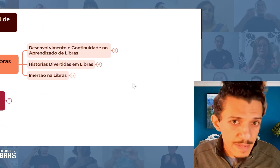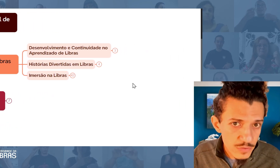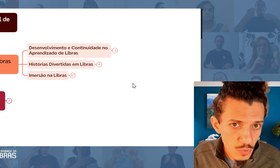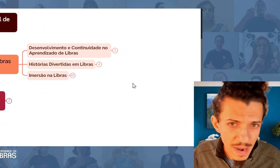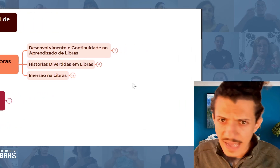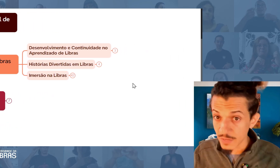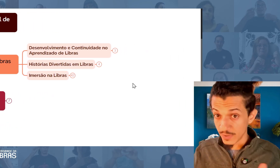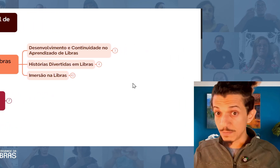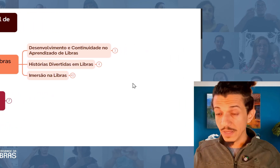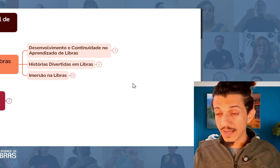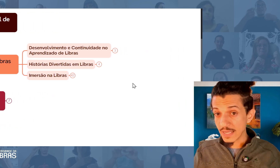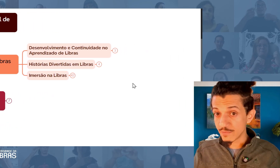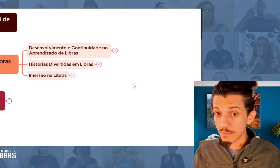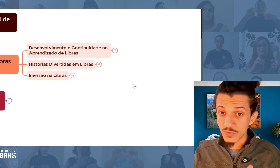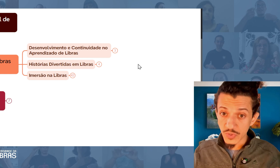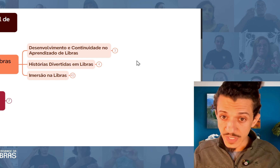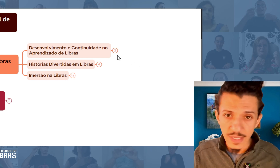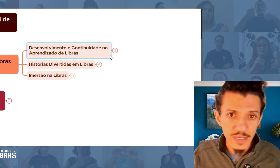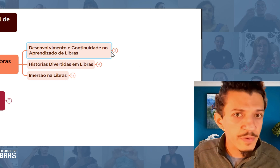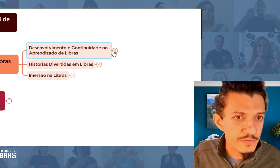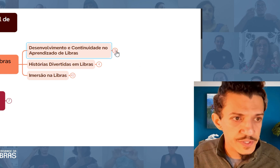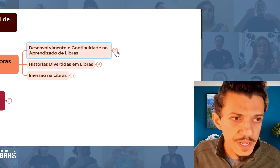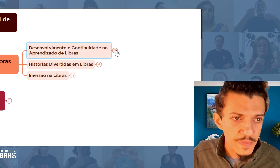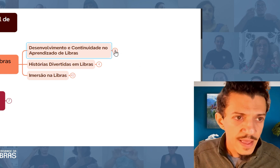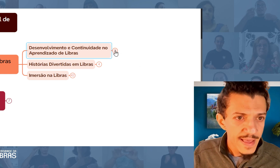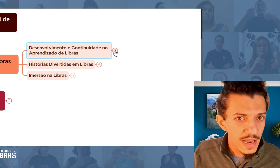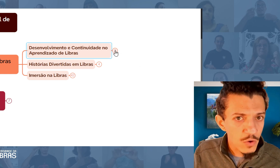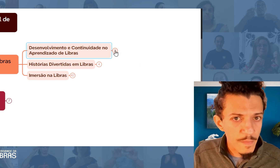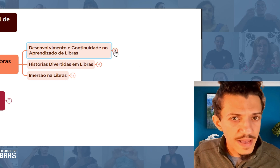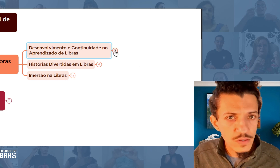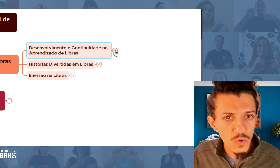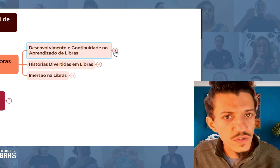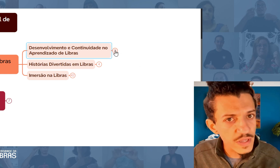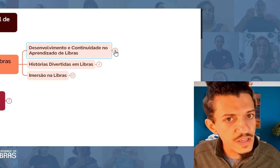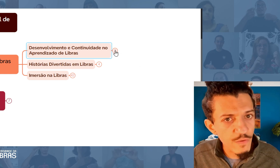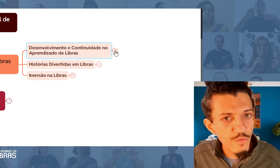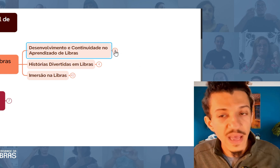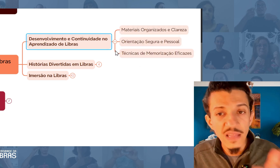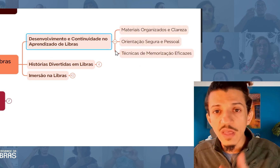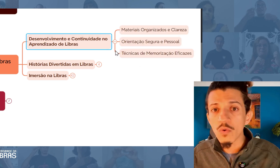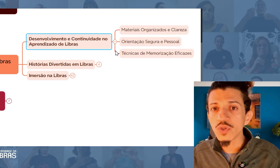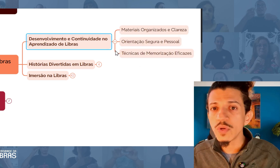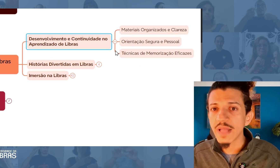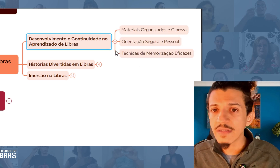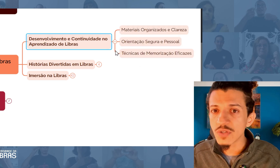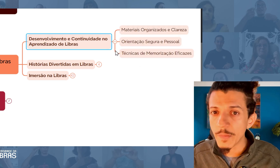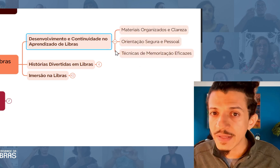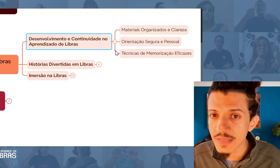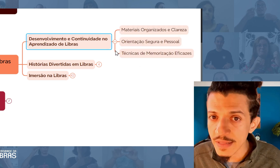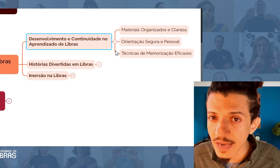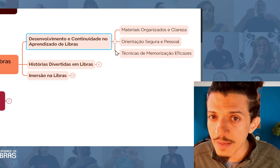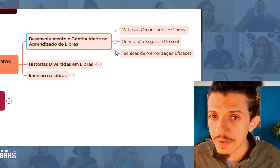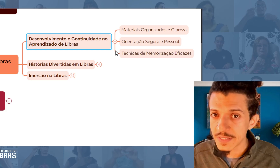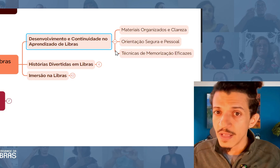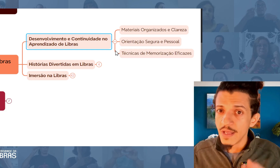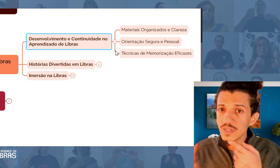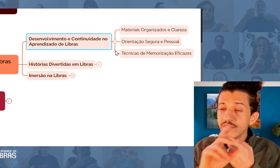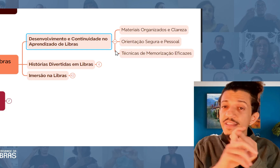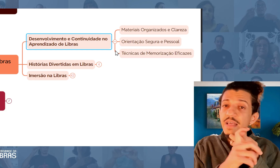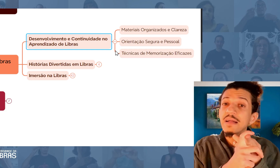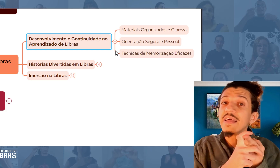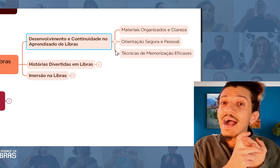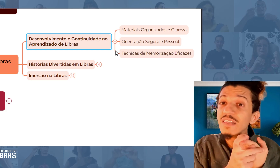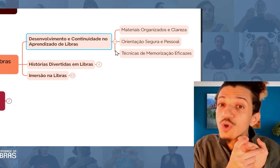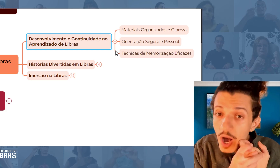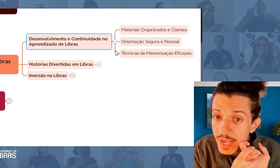Esse método base, eu vou explicar de forma sucinta aqui para você, ele começa com o seu desenvolvimento e continuidade do seu aprendizado na Libras. Você vai